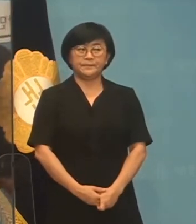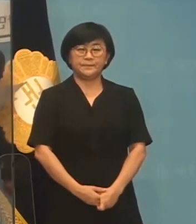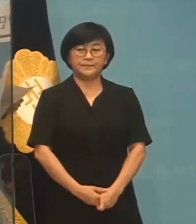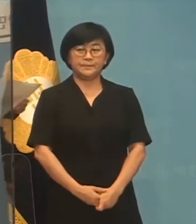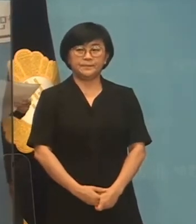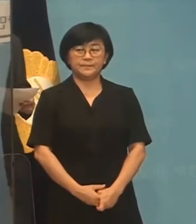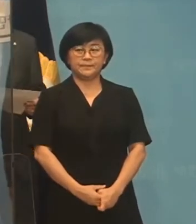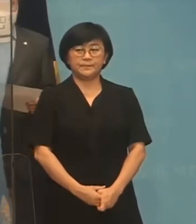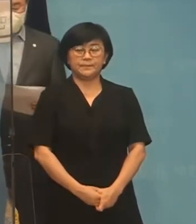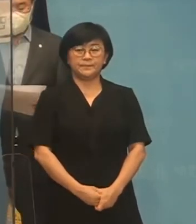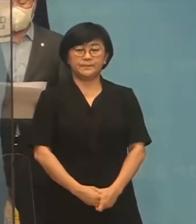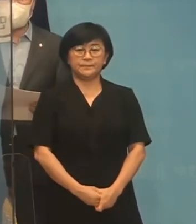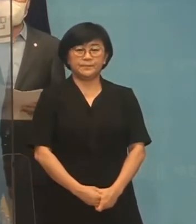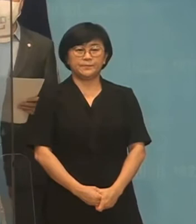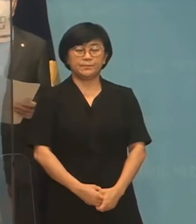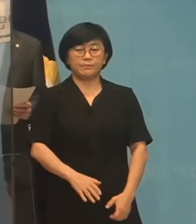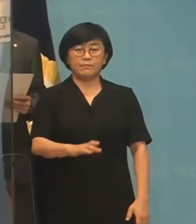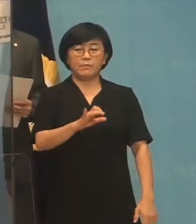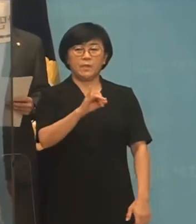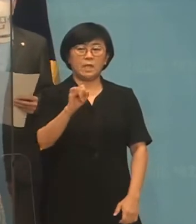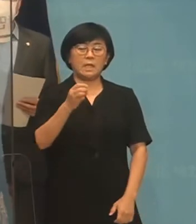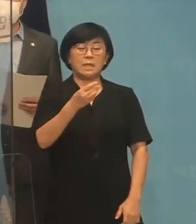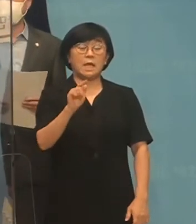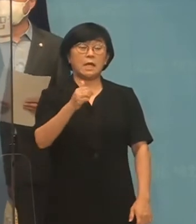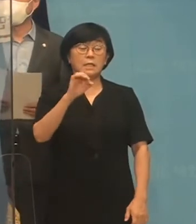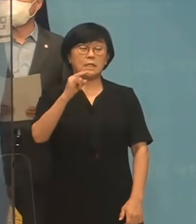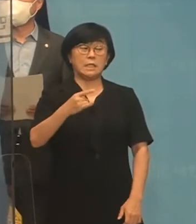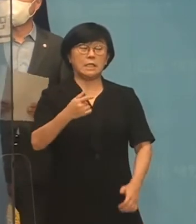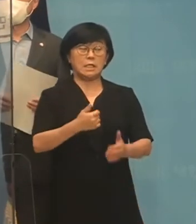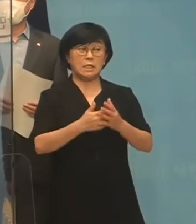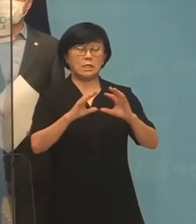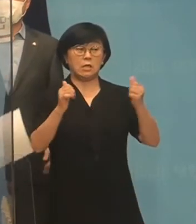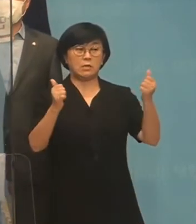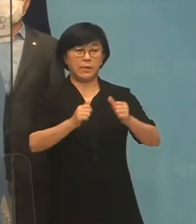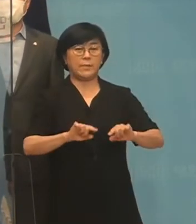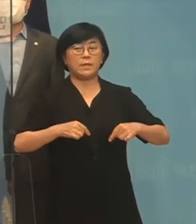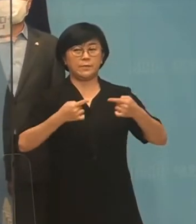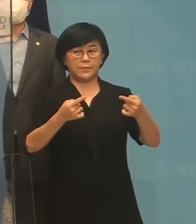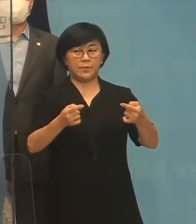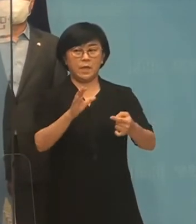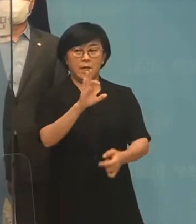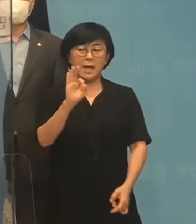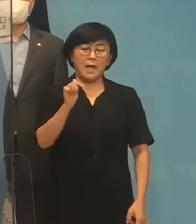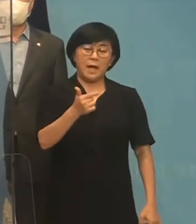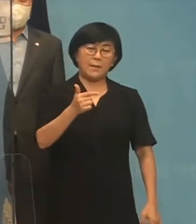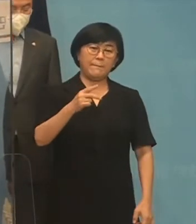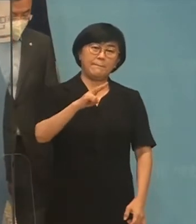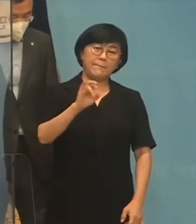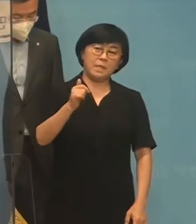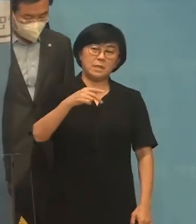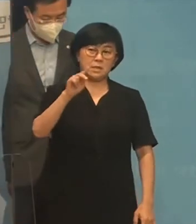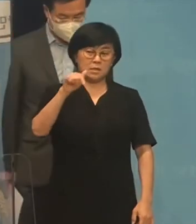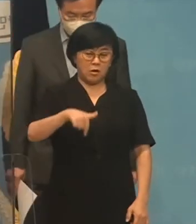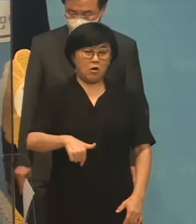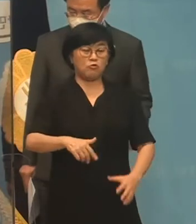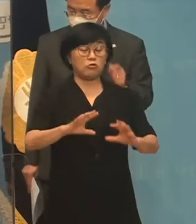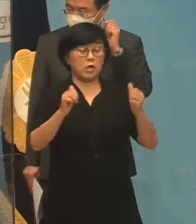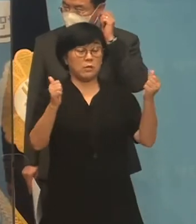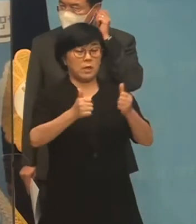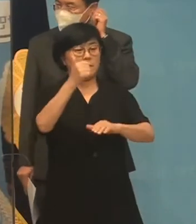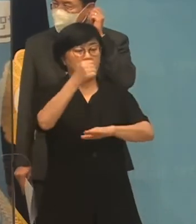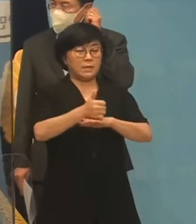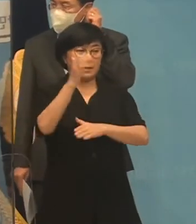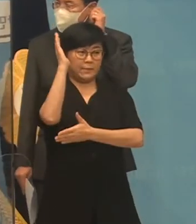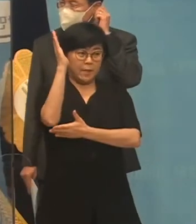예, 이탄희 의원님 함께 하고 있고요. 그리고 안민석 의원님께서 예, 또 마무리